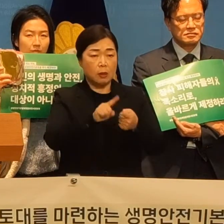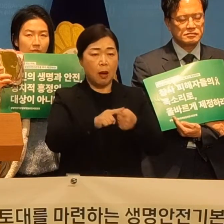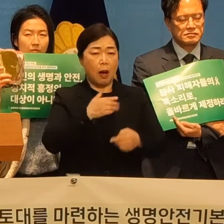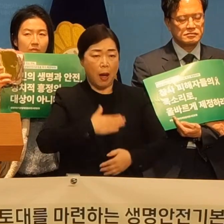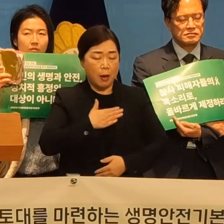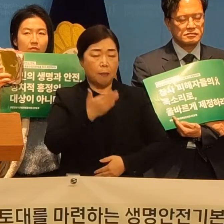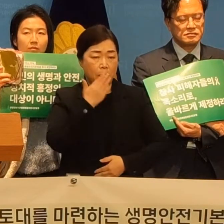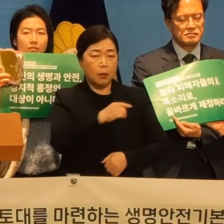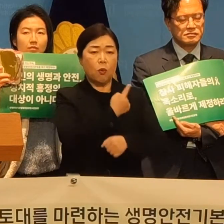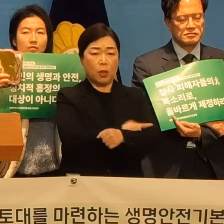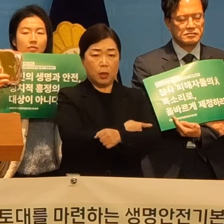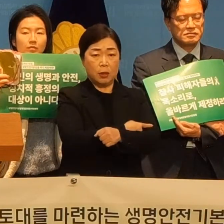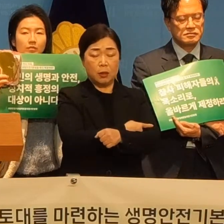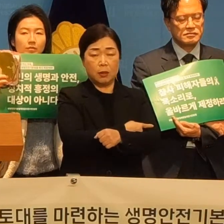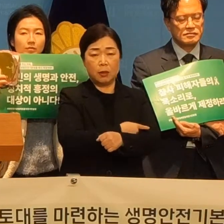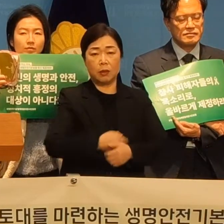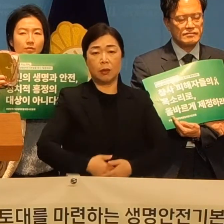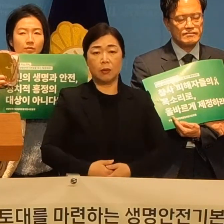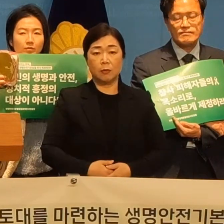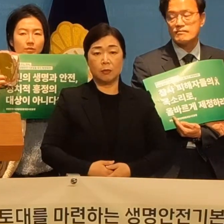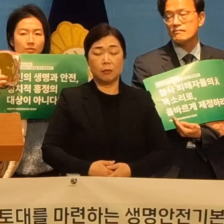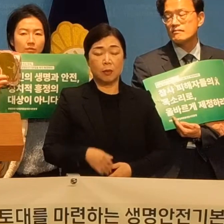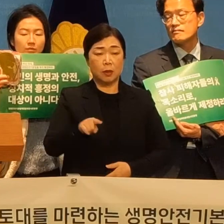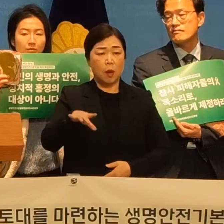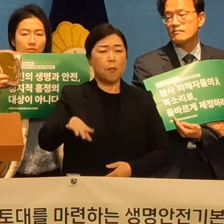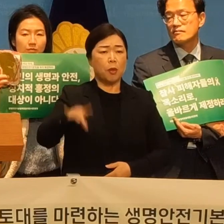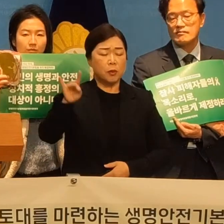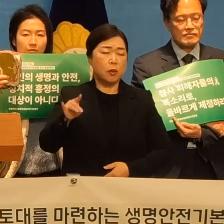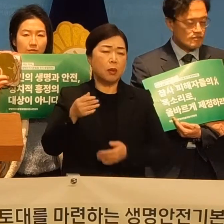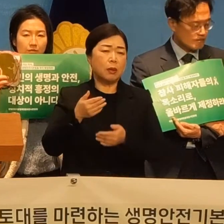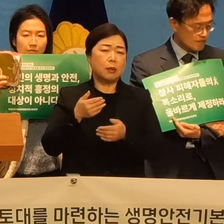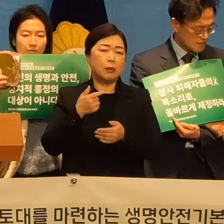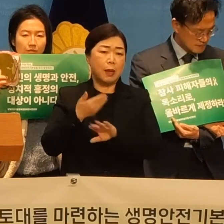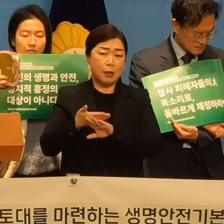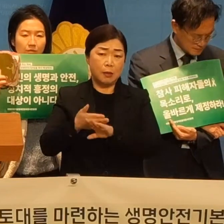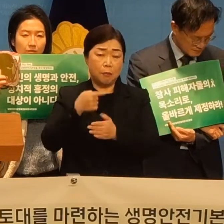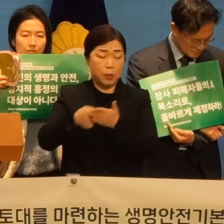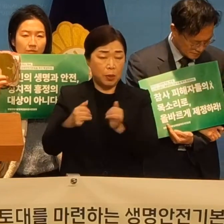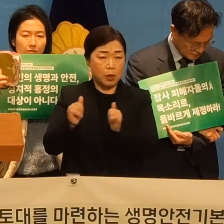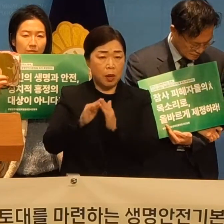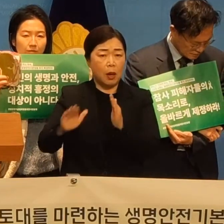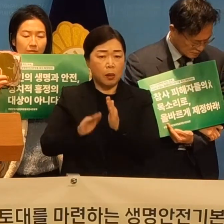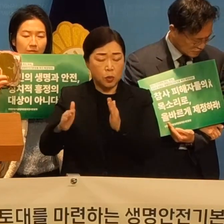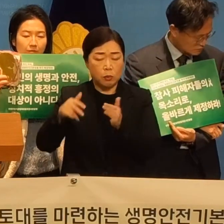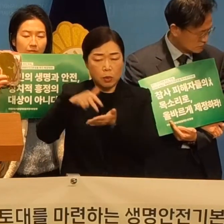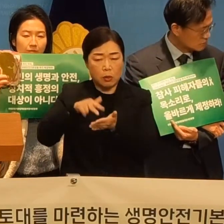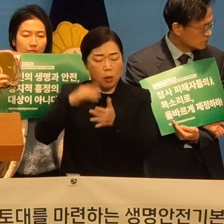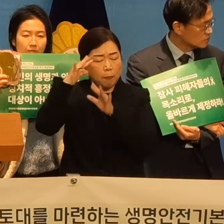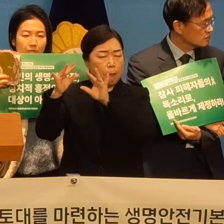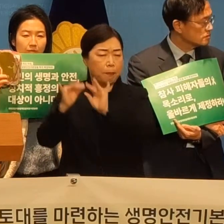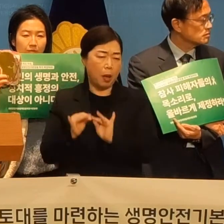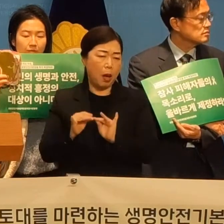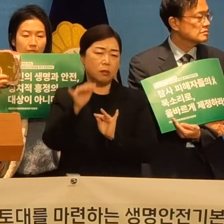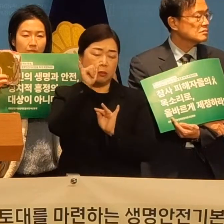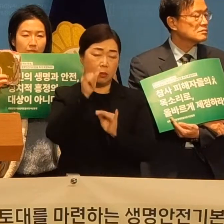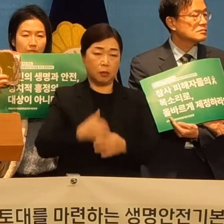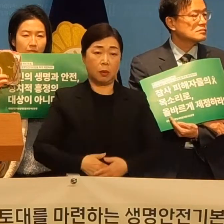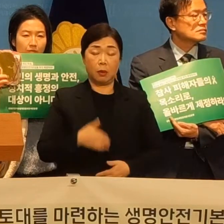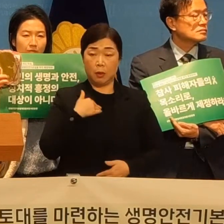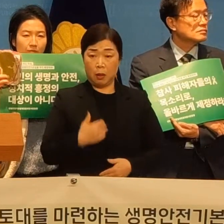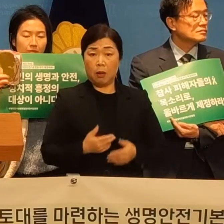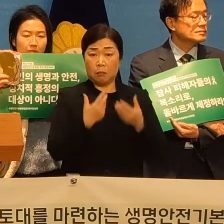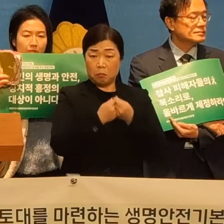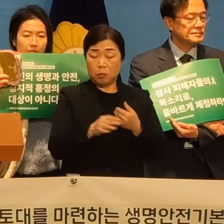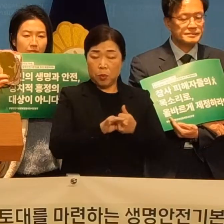국가나 국가기관이 아닌 같은 아픔을 먼저 겪은 또 다른 피해 유가족이었습니다. 저의 경우 사고 이후 발생한